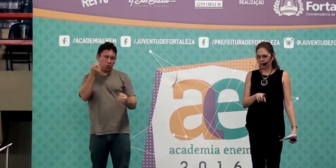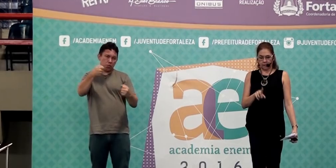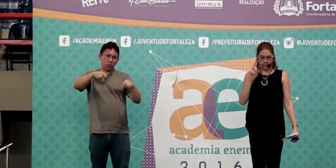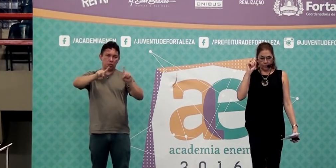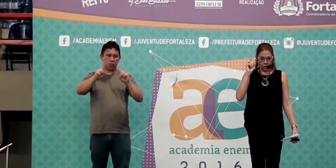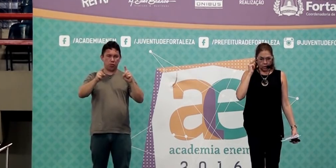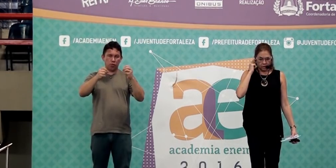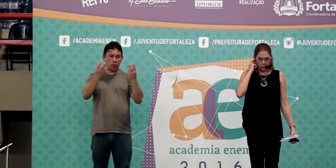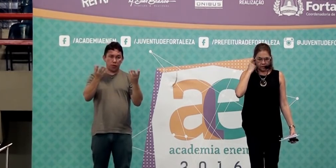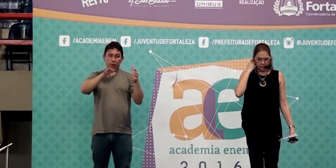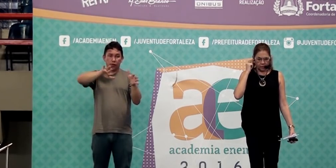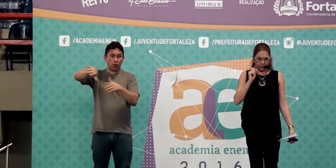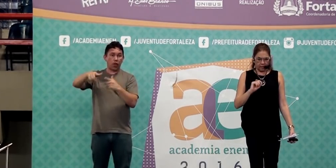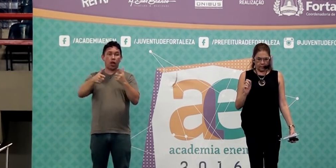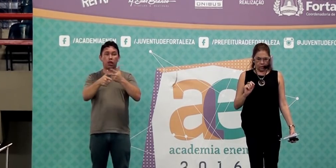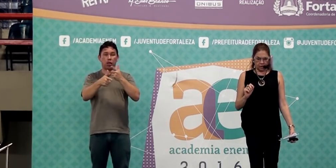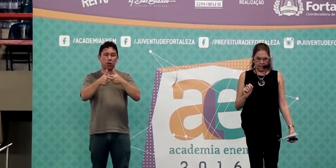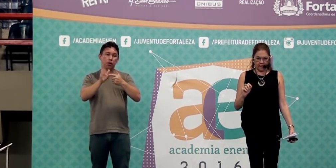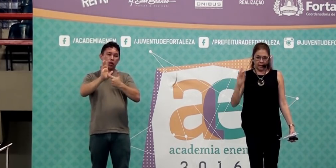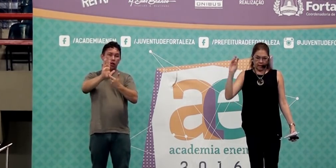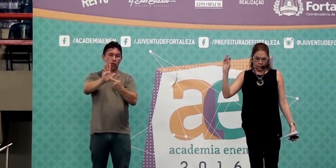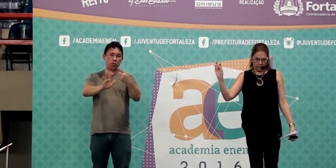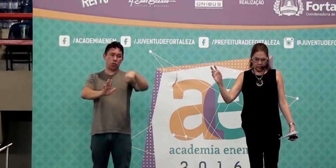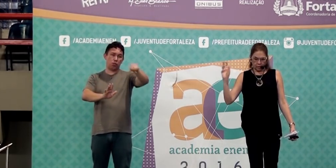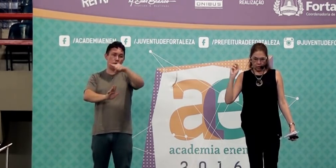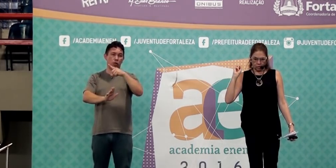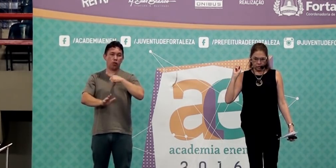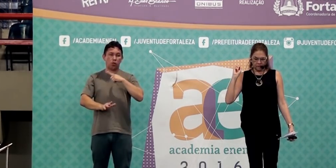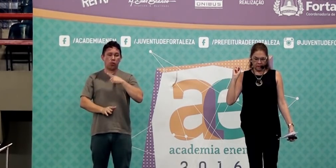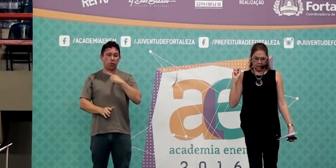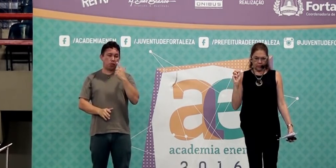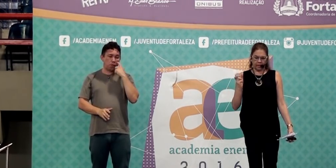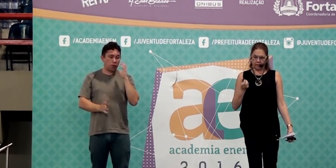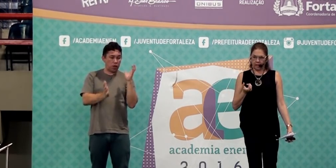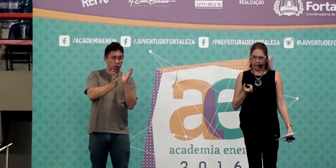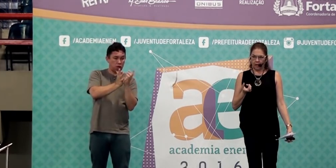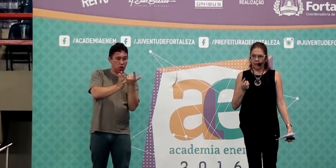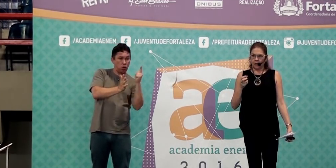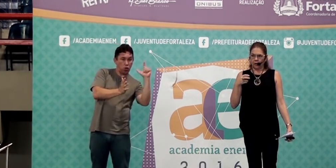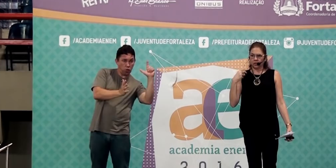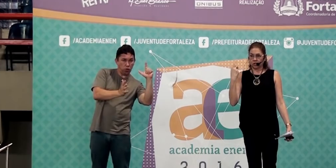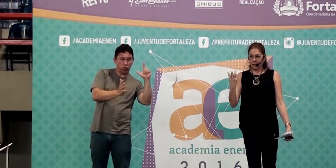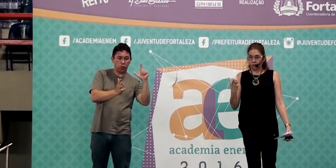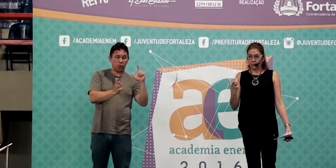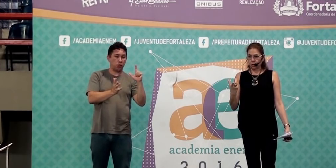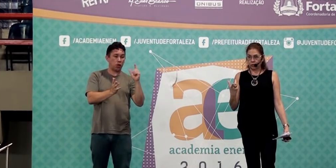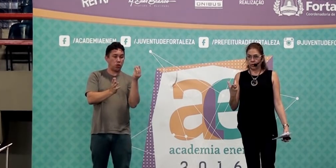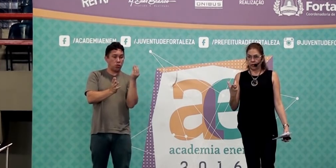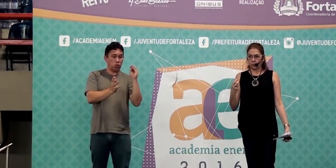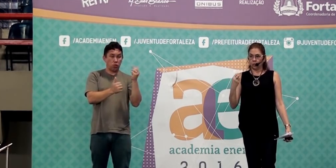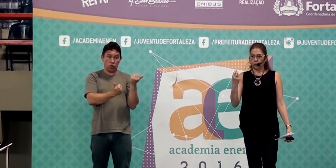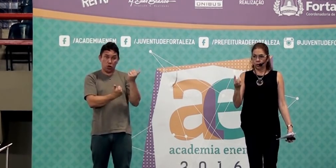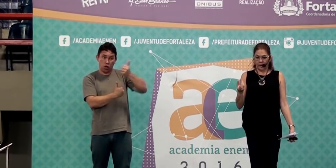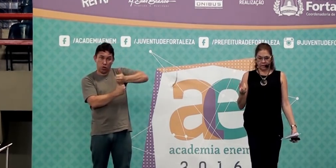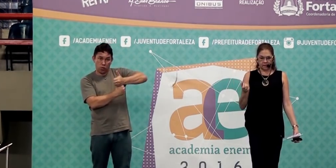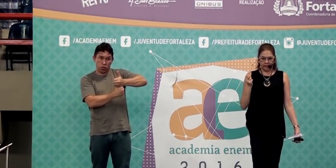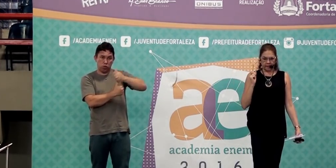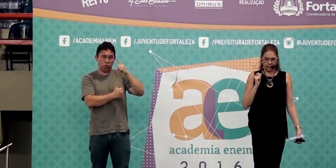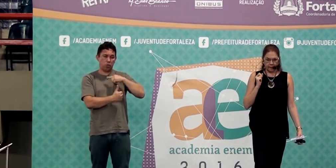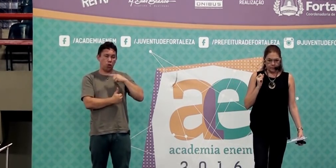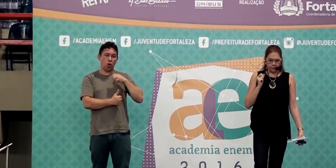claro? Isso aí. Outra coisa que eu queria mostrar era o entre outros, que não ia ter, está substituindo